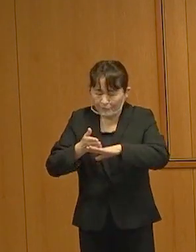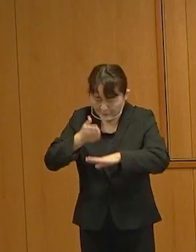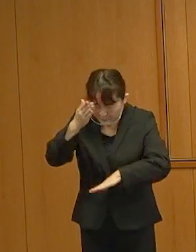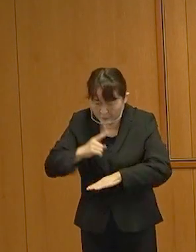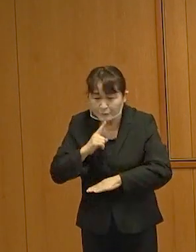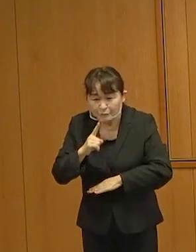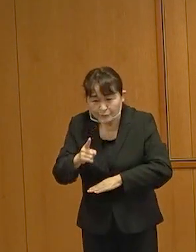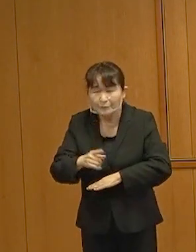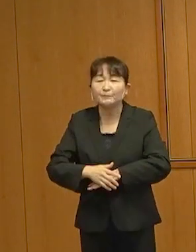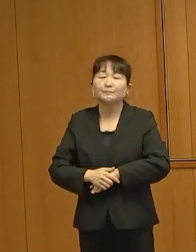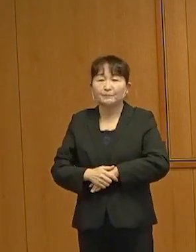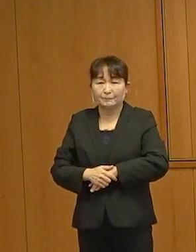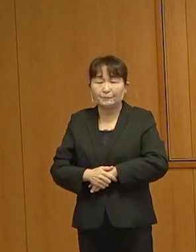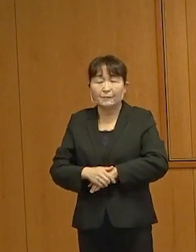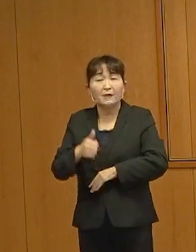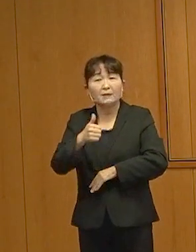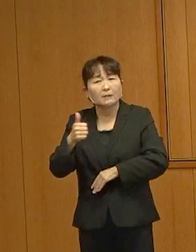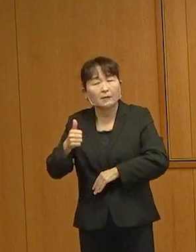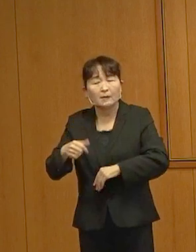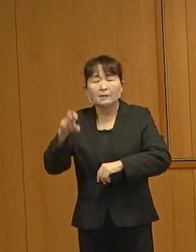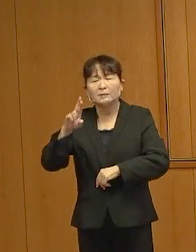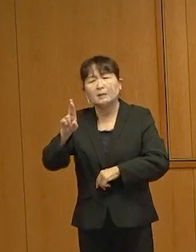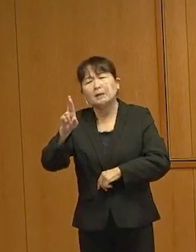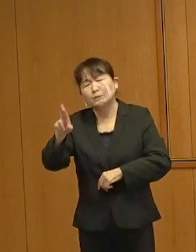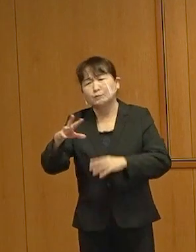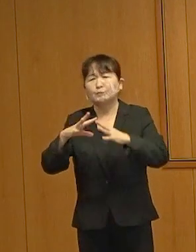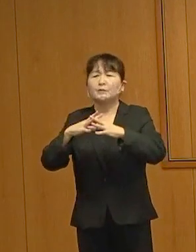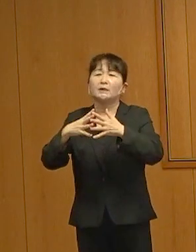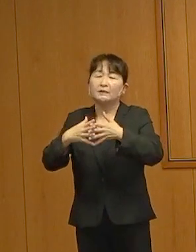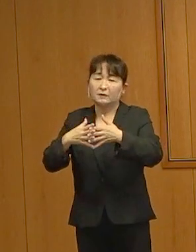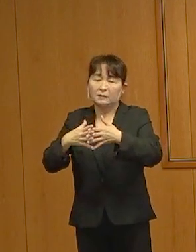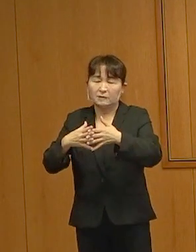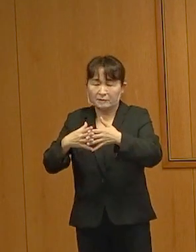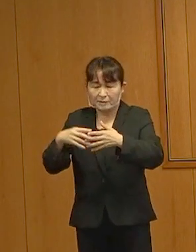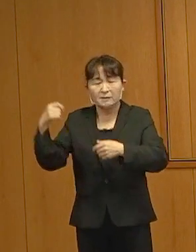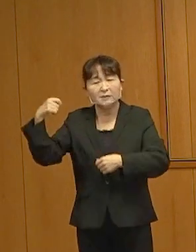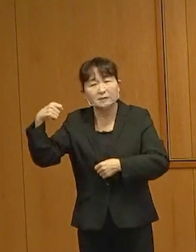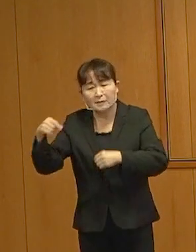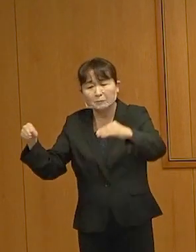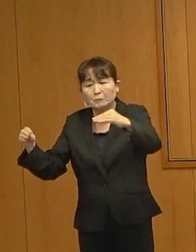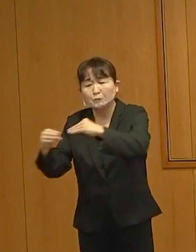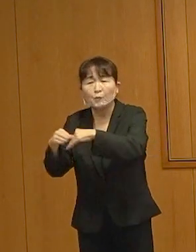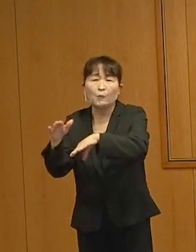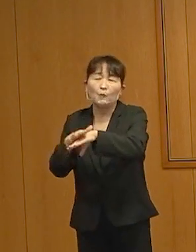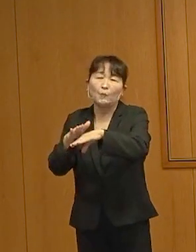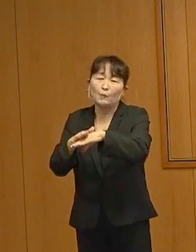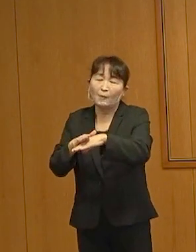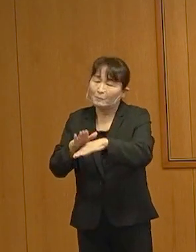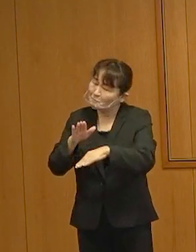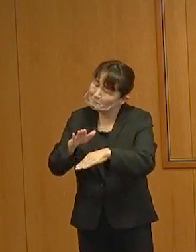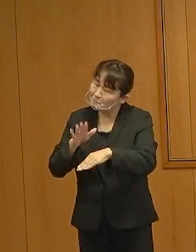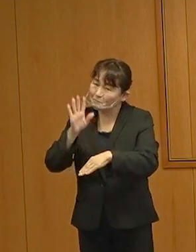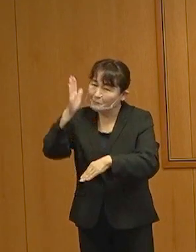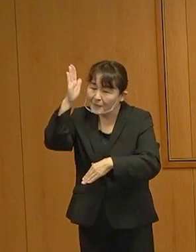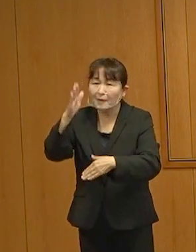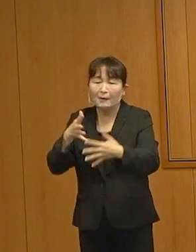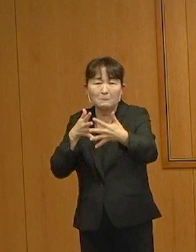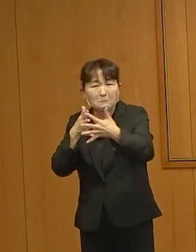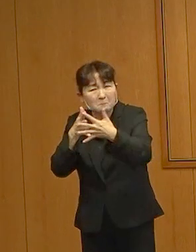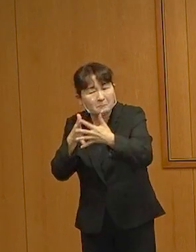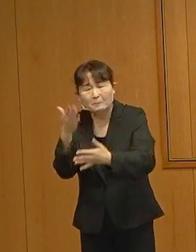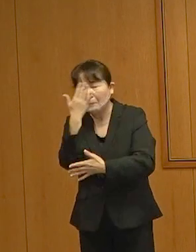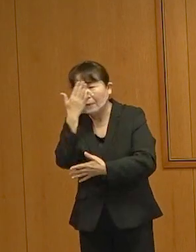いと思います。ただ JR 日南線につきましては復興の目処が立っていないというふうに聞いておりまして